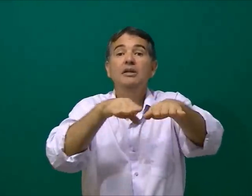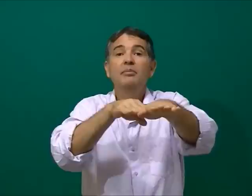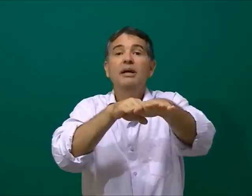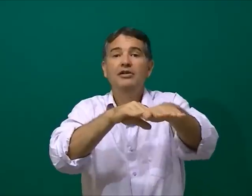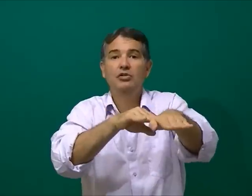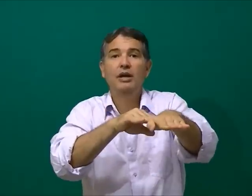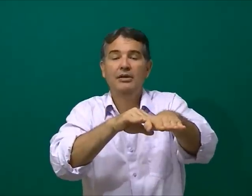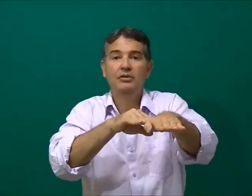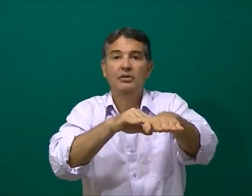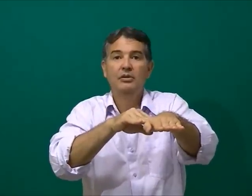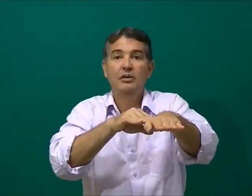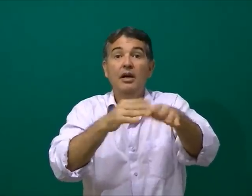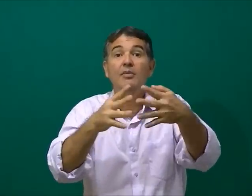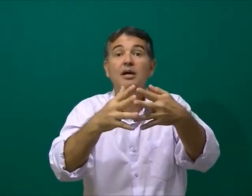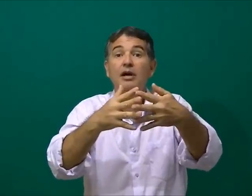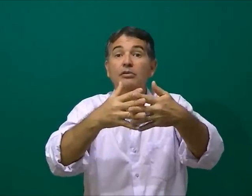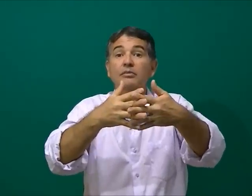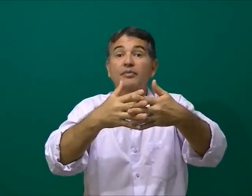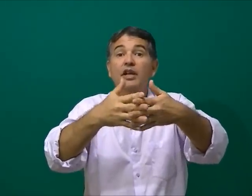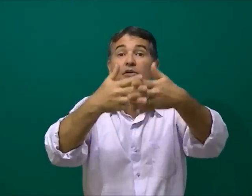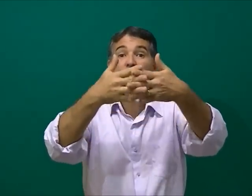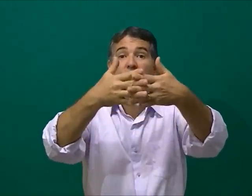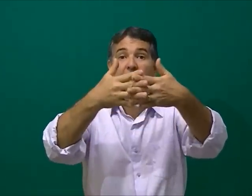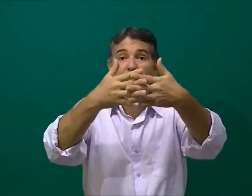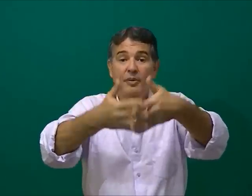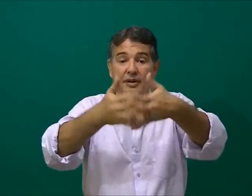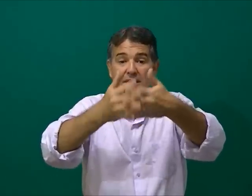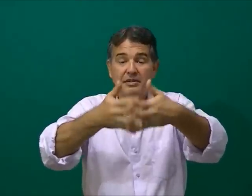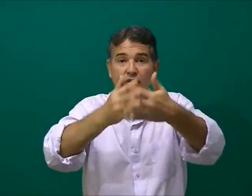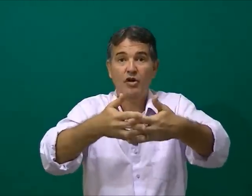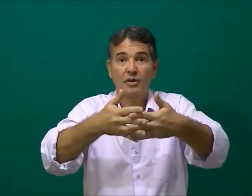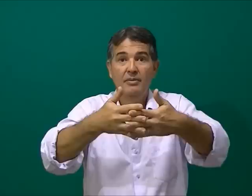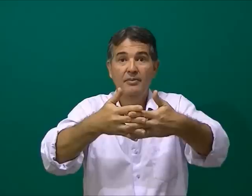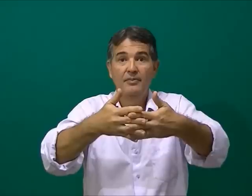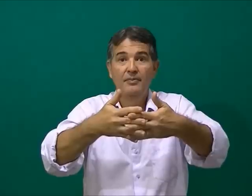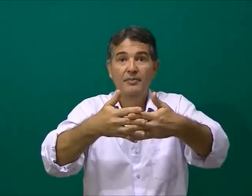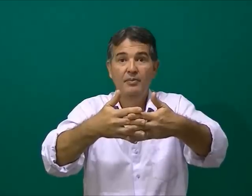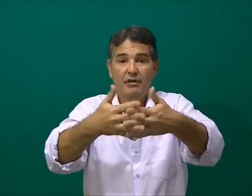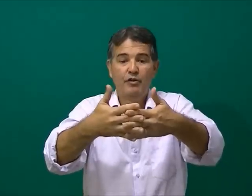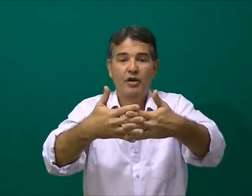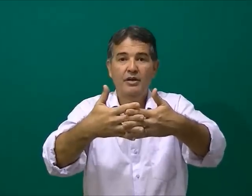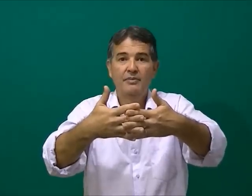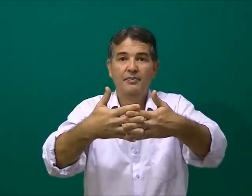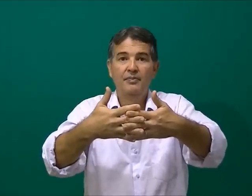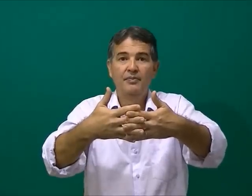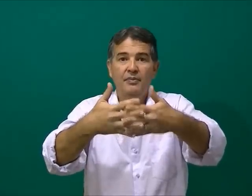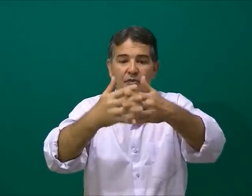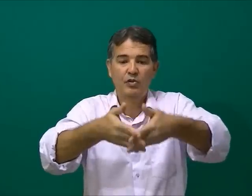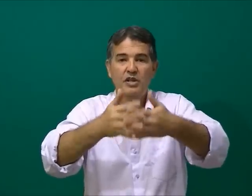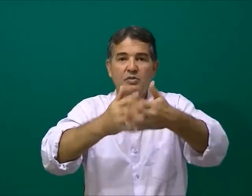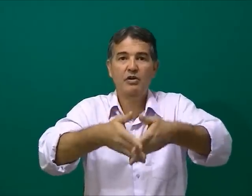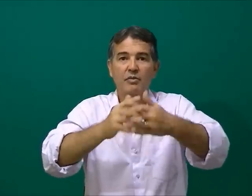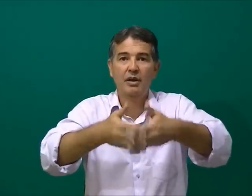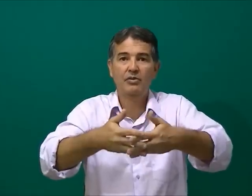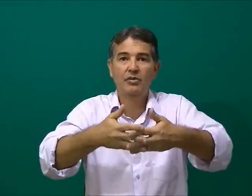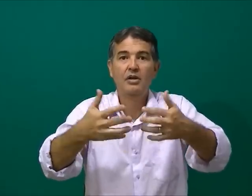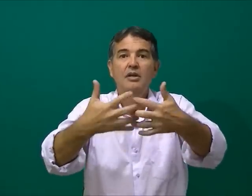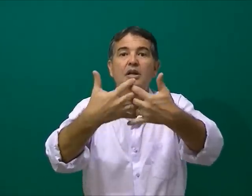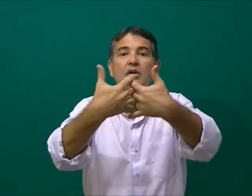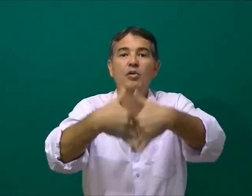também articulado. Caminhão tem um dicionário dessa forma, para fora, com esse movimento. Tem com